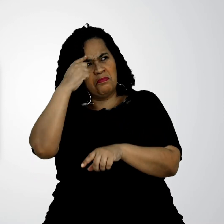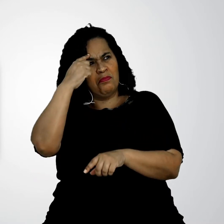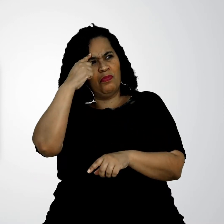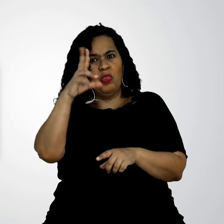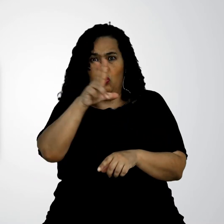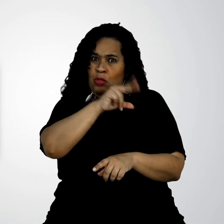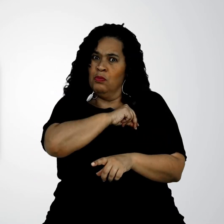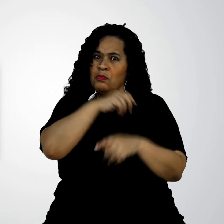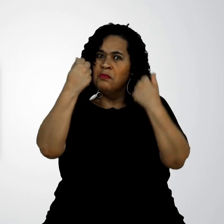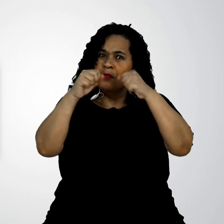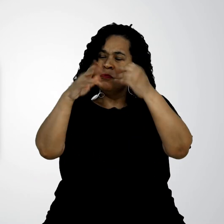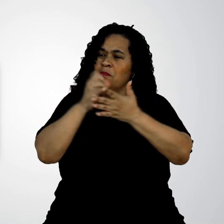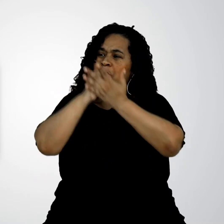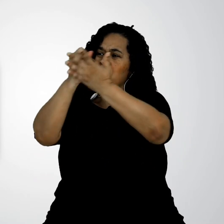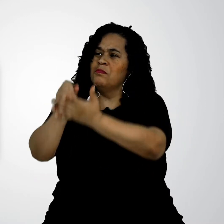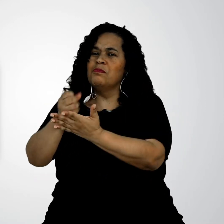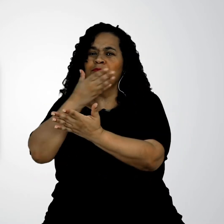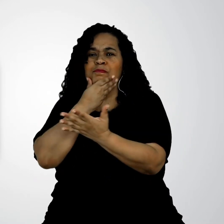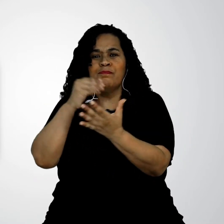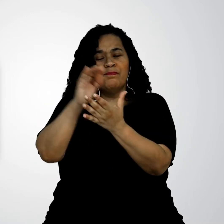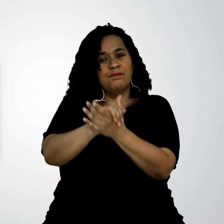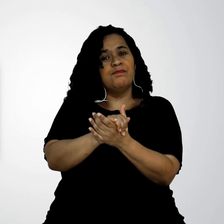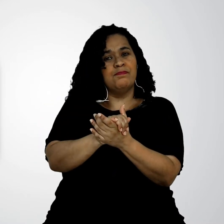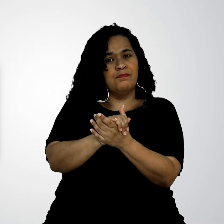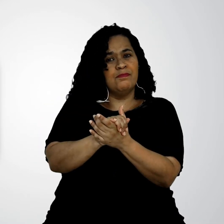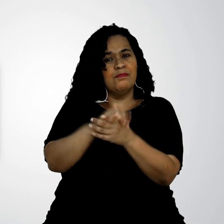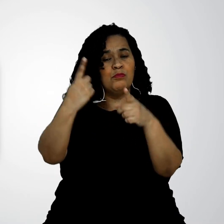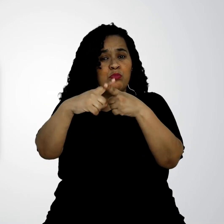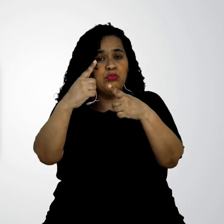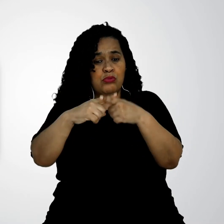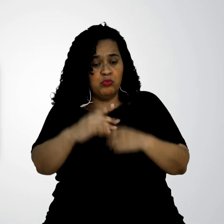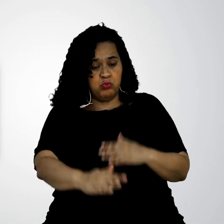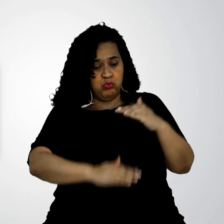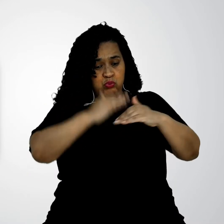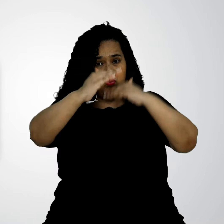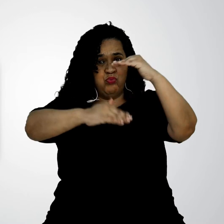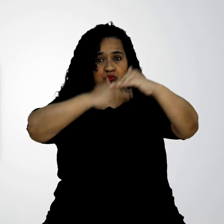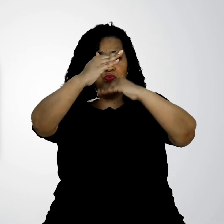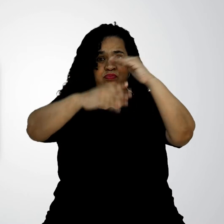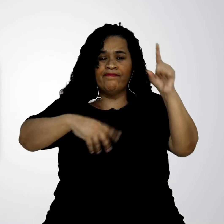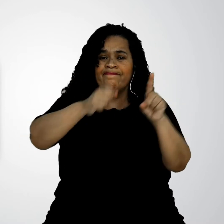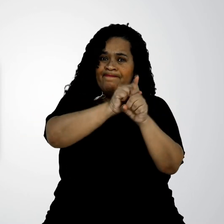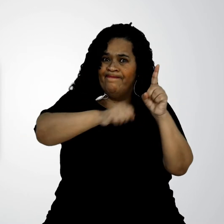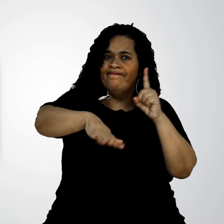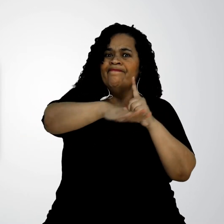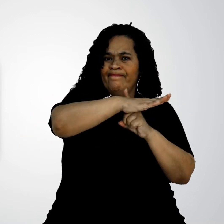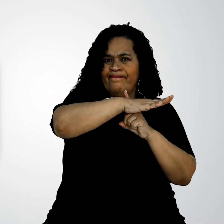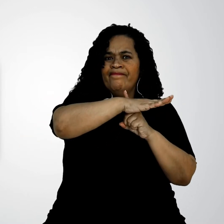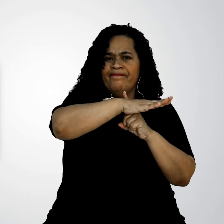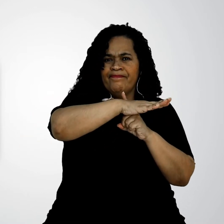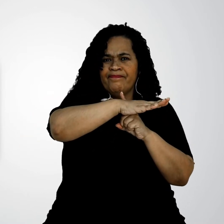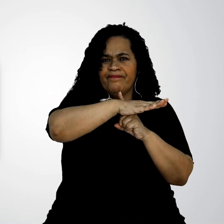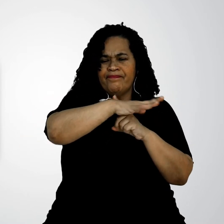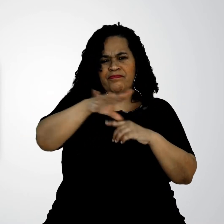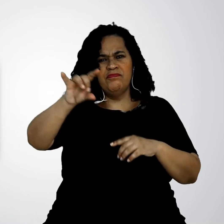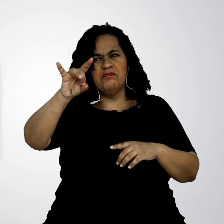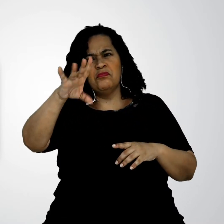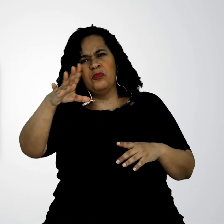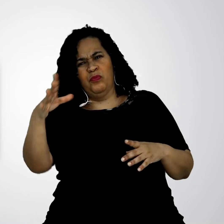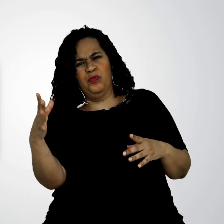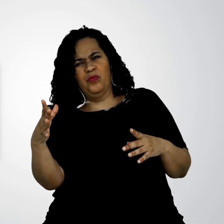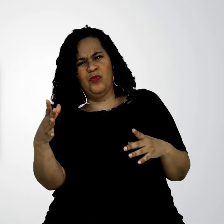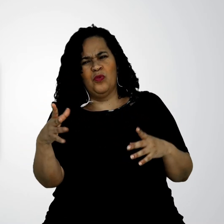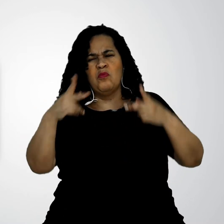o evangelho cresce dentro de um conceito social mesmo, né? Não é uma arena com